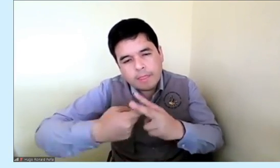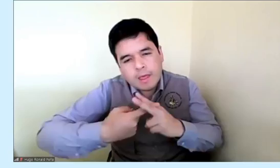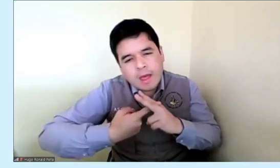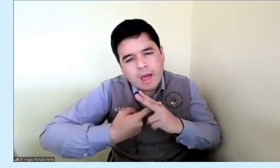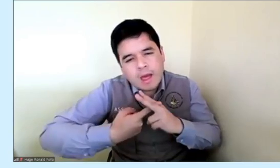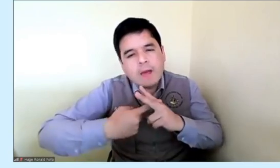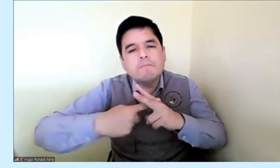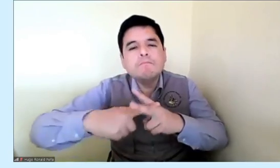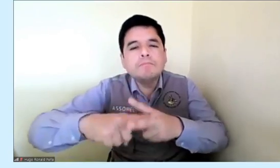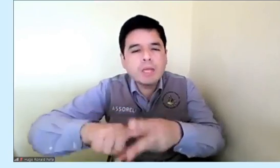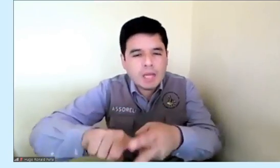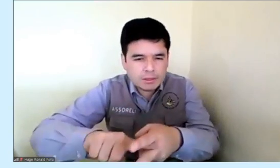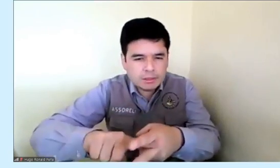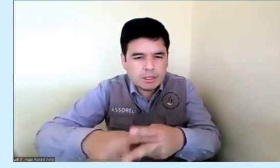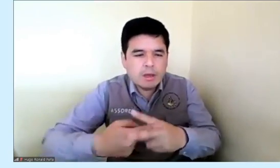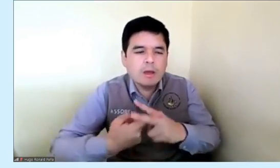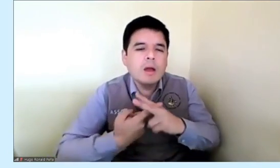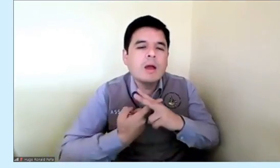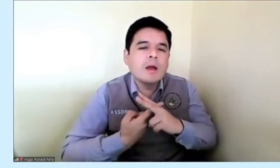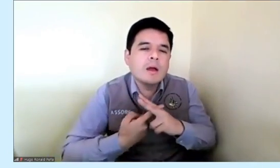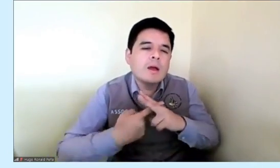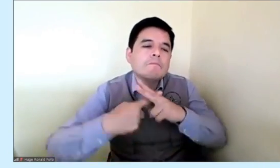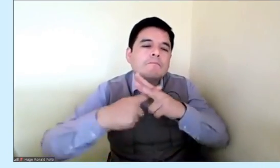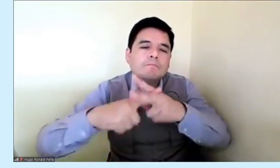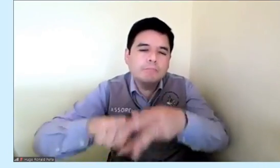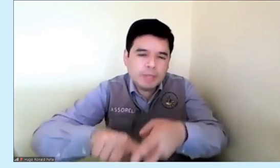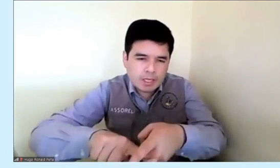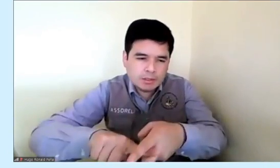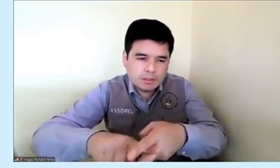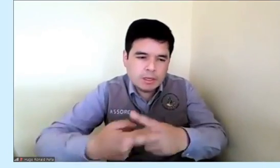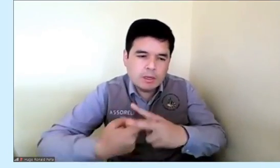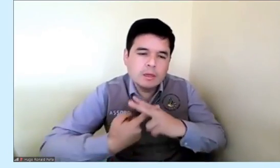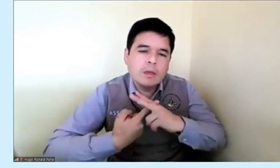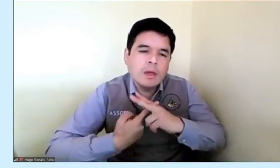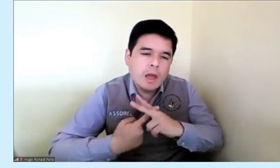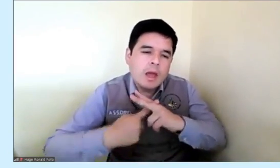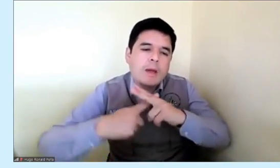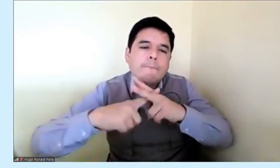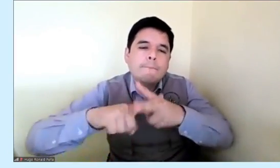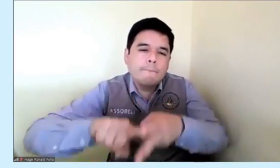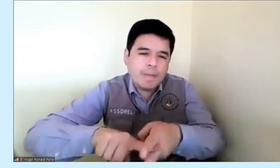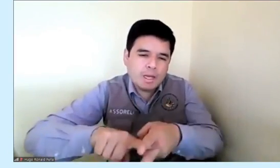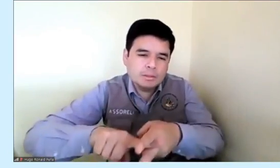y rota un poquito hacia adelante es la señal de empezar. Cuando empieza,